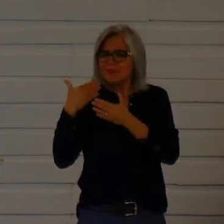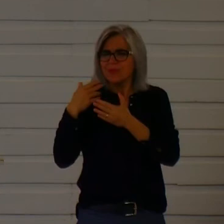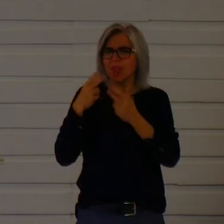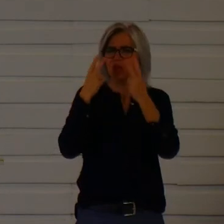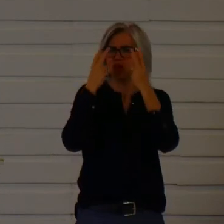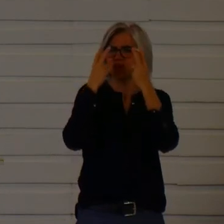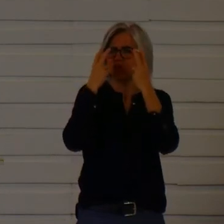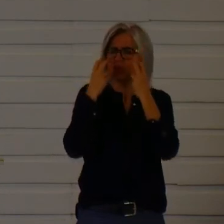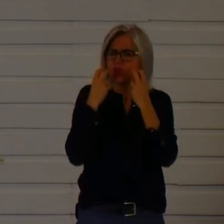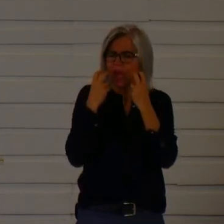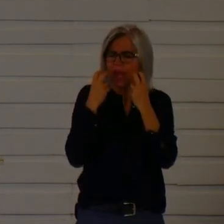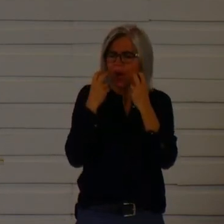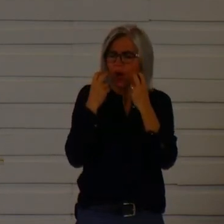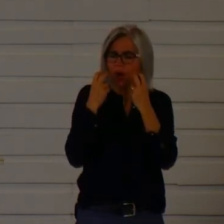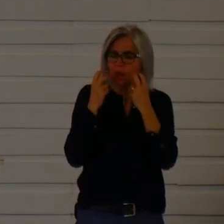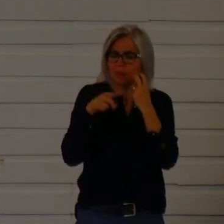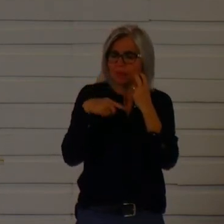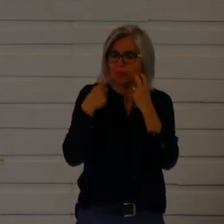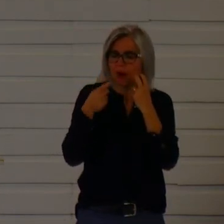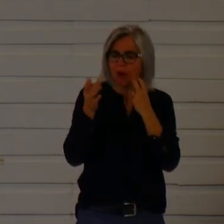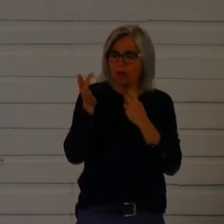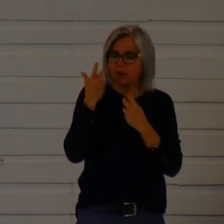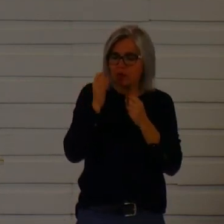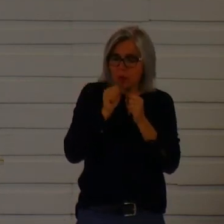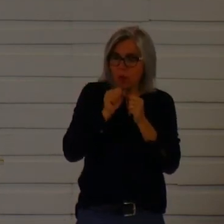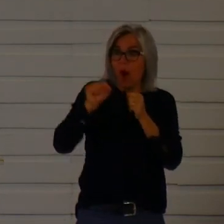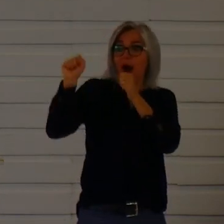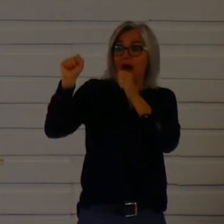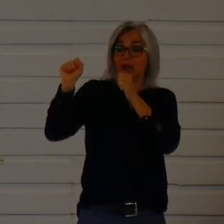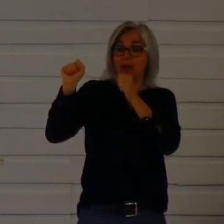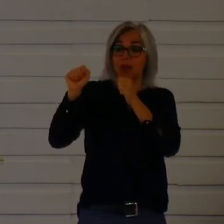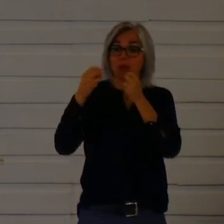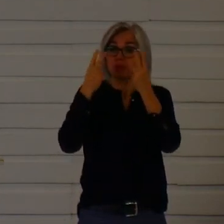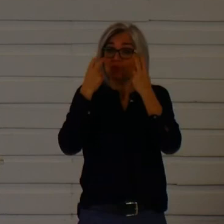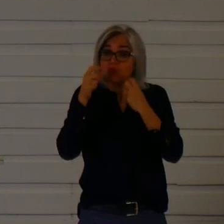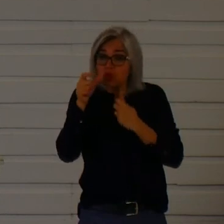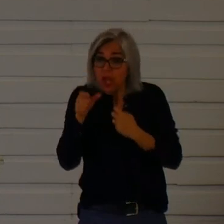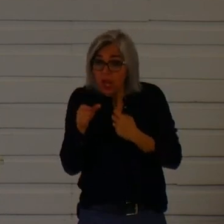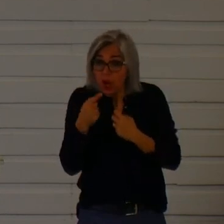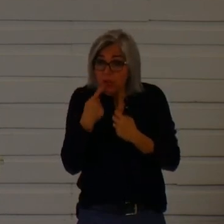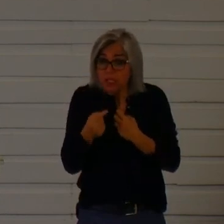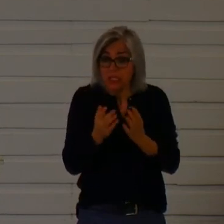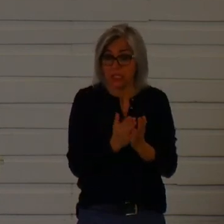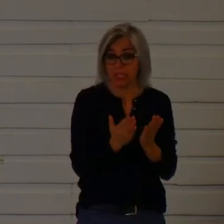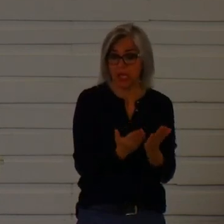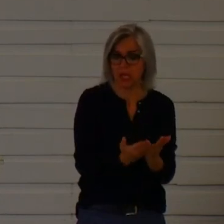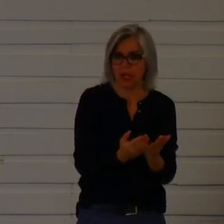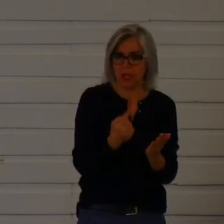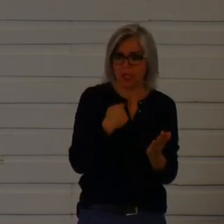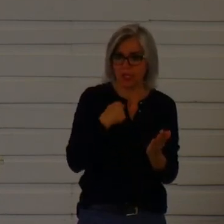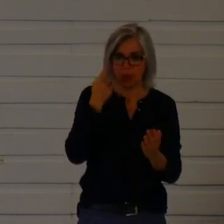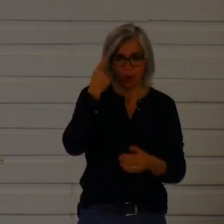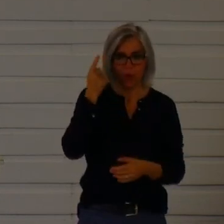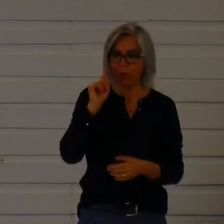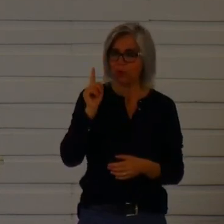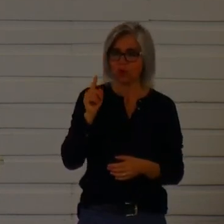ha detto una cosa: sentite, io non lo so chi era, ditemi quello che volete, era il sabato, era un giorno così, io non lo so, però io